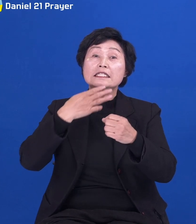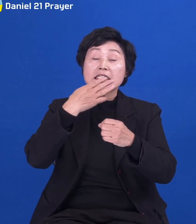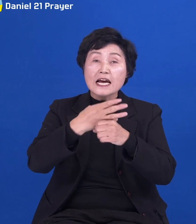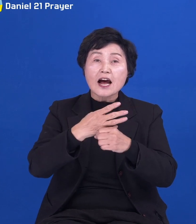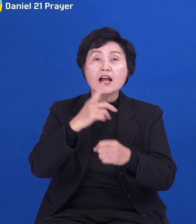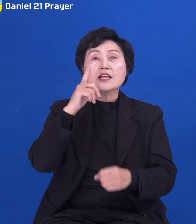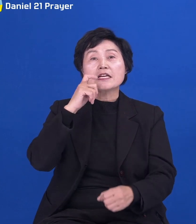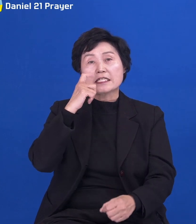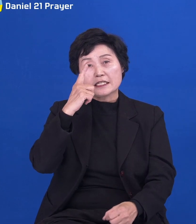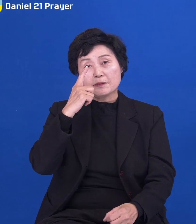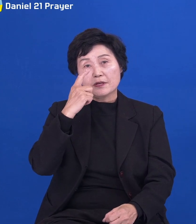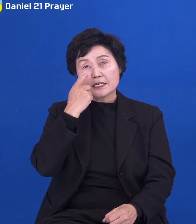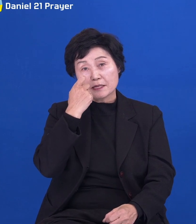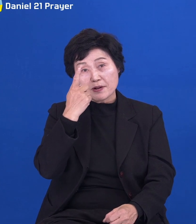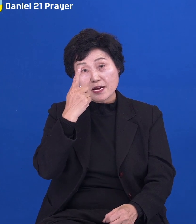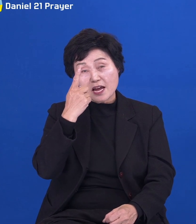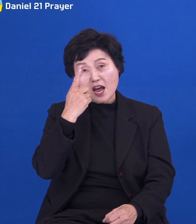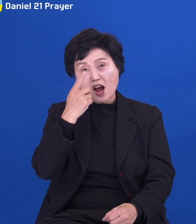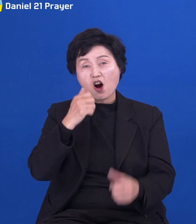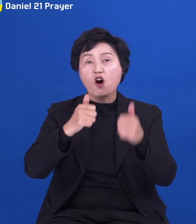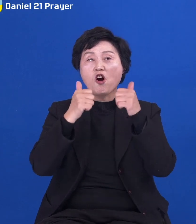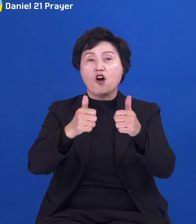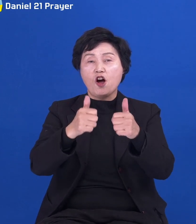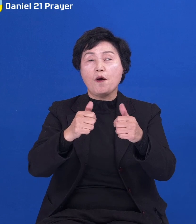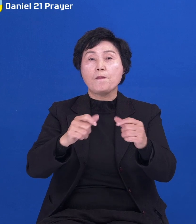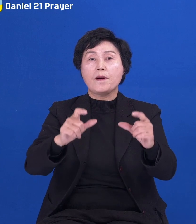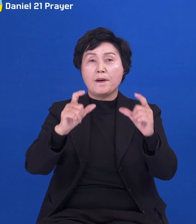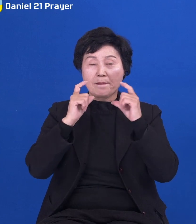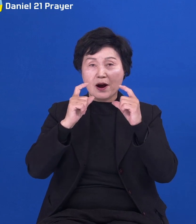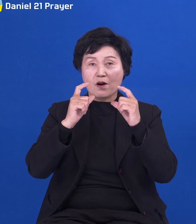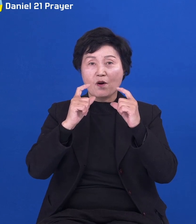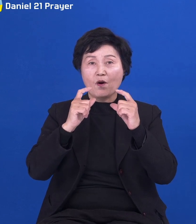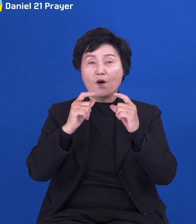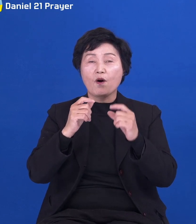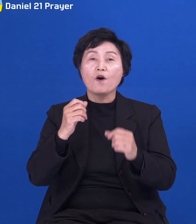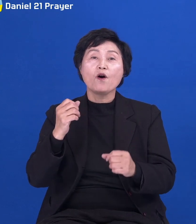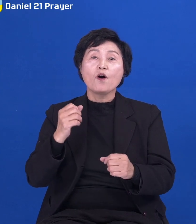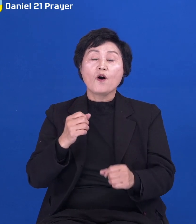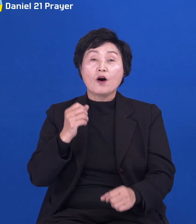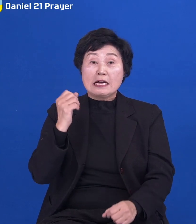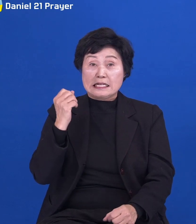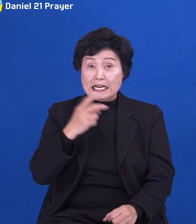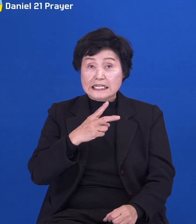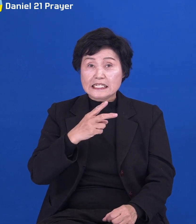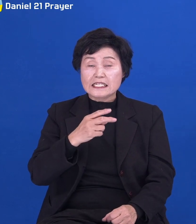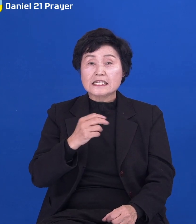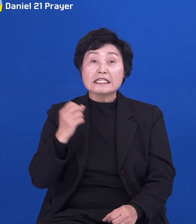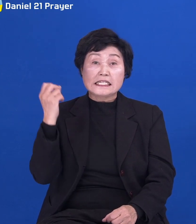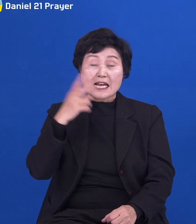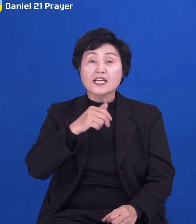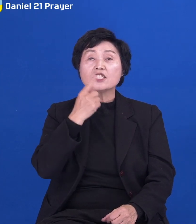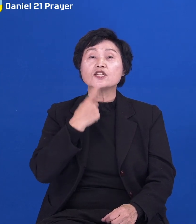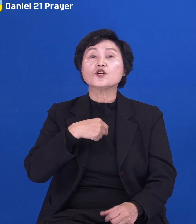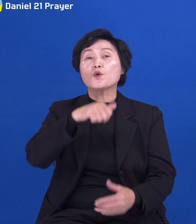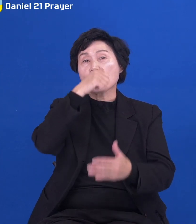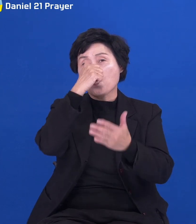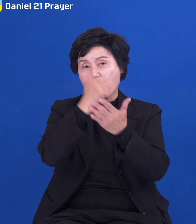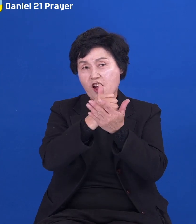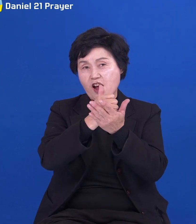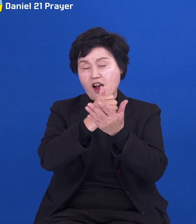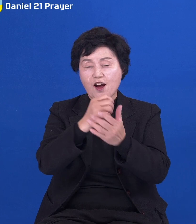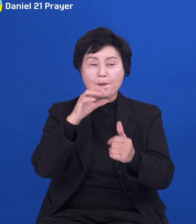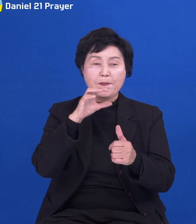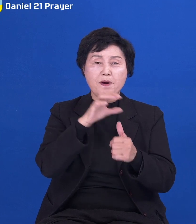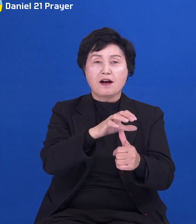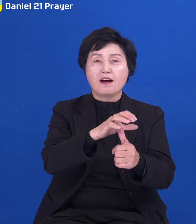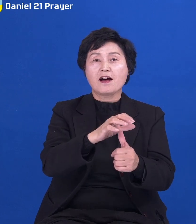11개월이라는 재판을 받고 다시 또 함경북도 해령시 정거리에 있는 제12교화소로 재범으로 다시 가게 되었어요.